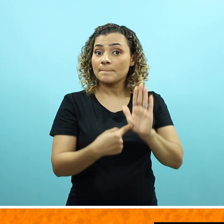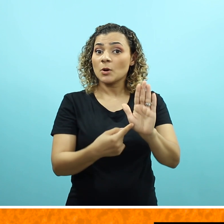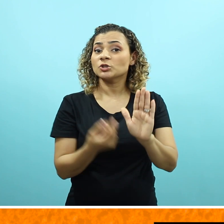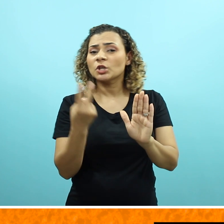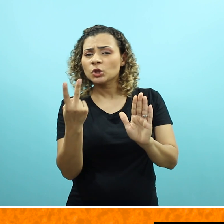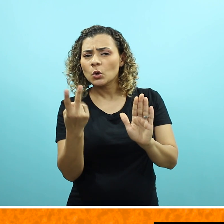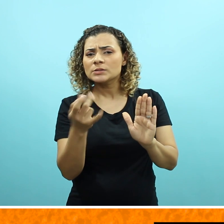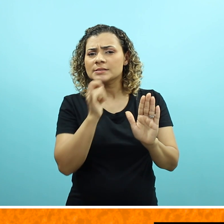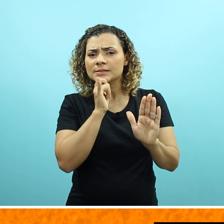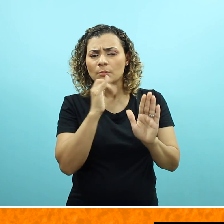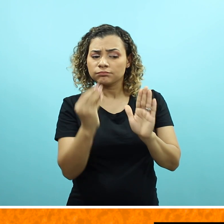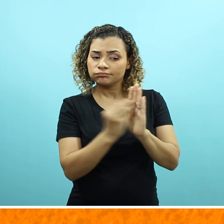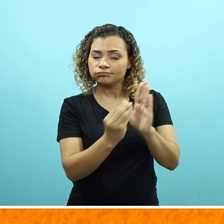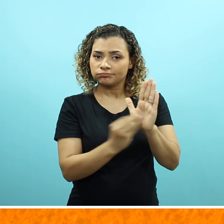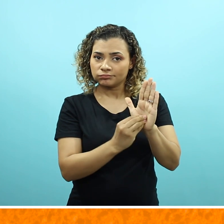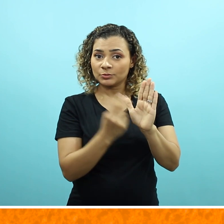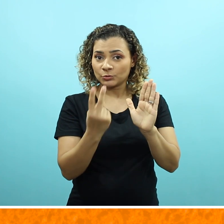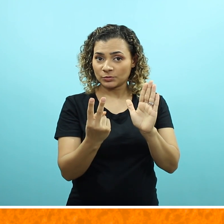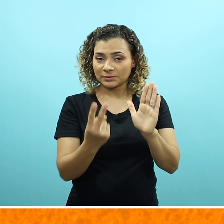Cite ao menos dois.